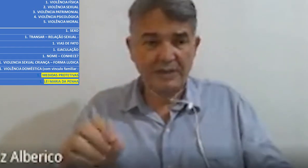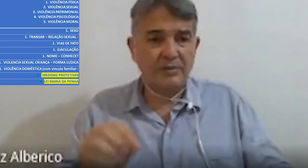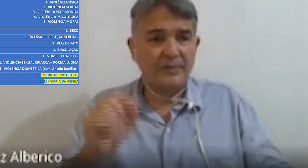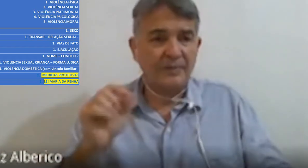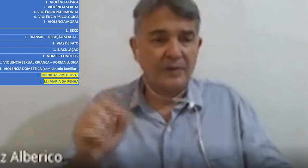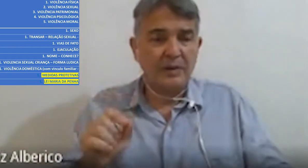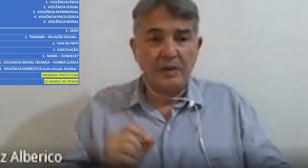façam.